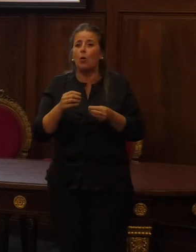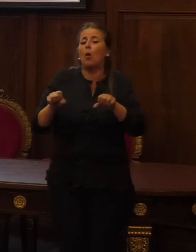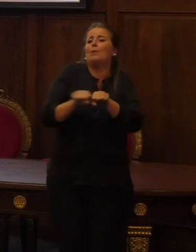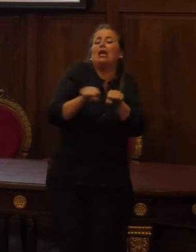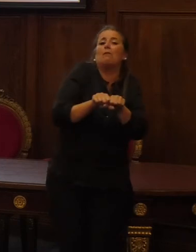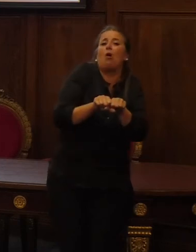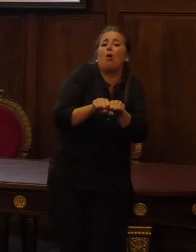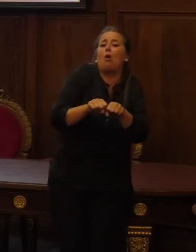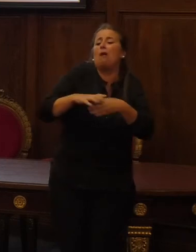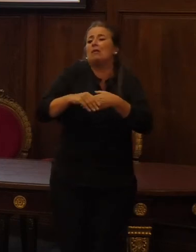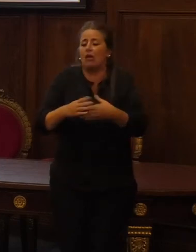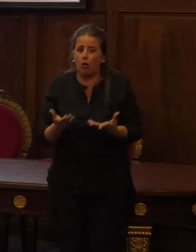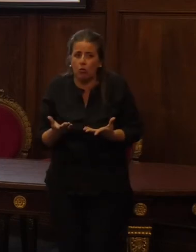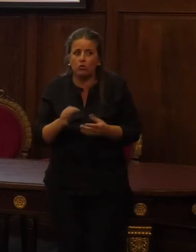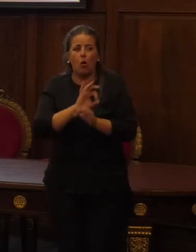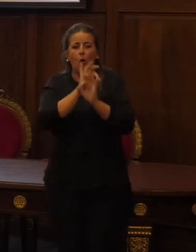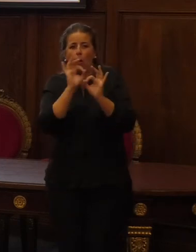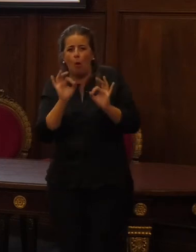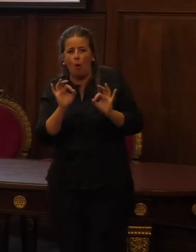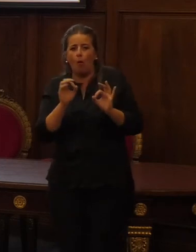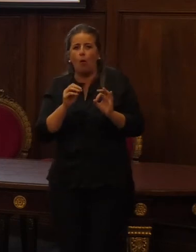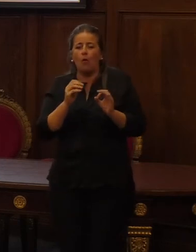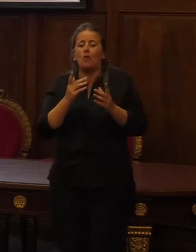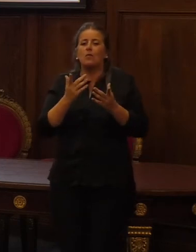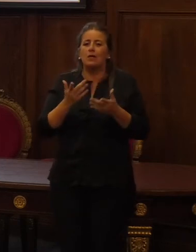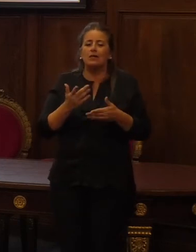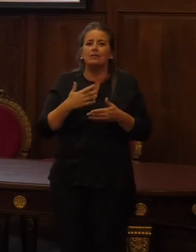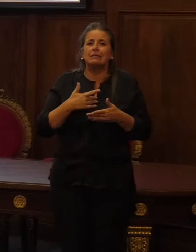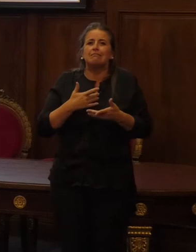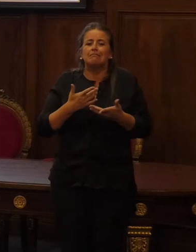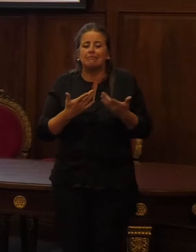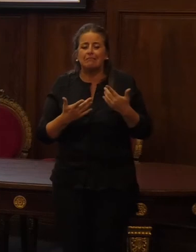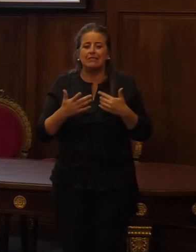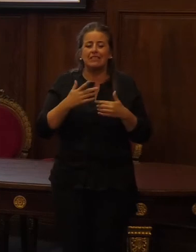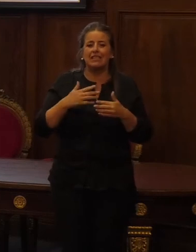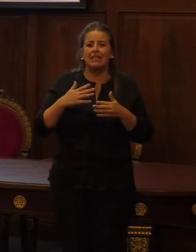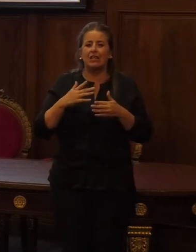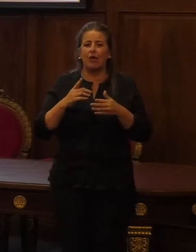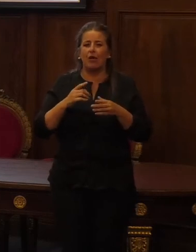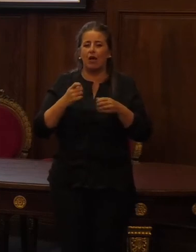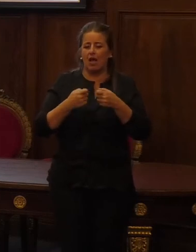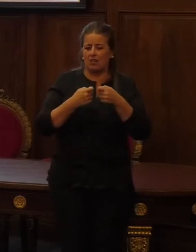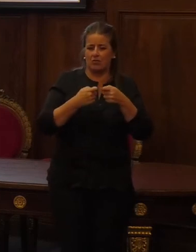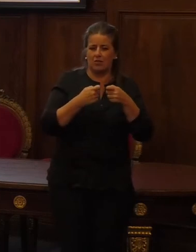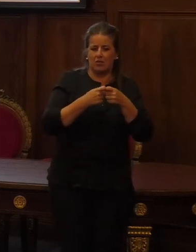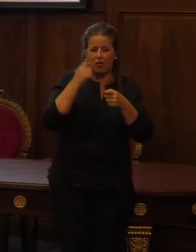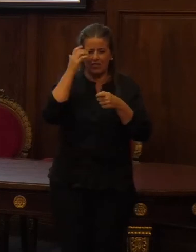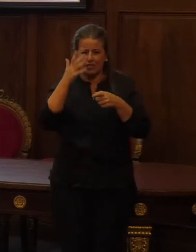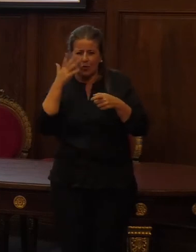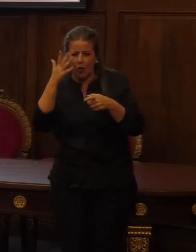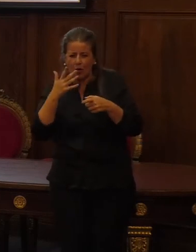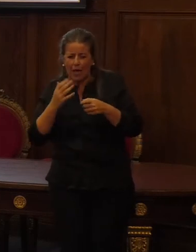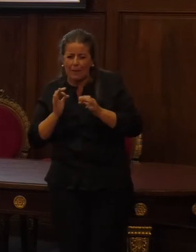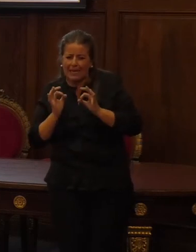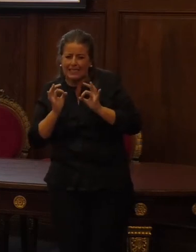tío, o el primo, o algún recorrido largo en alguna asociación de